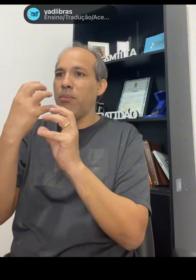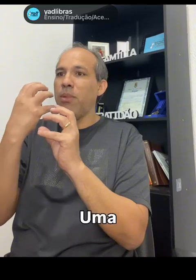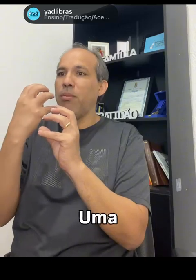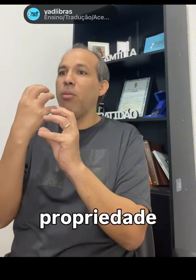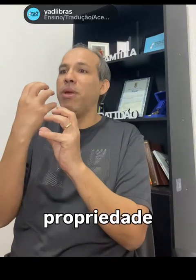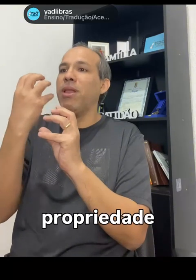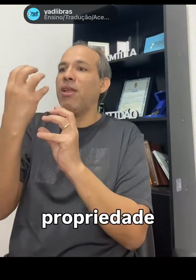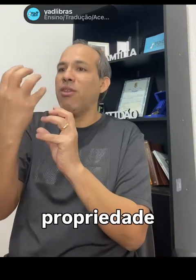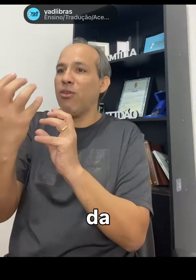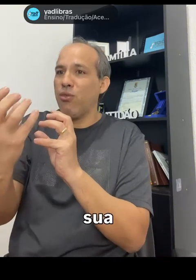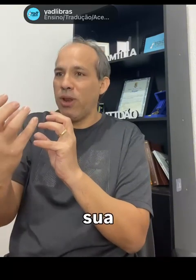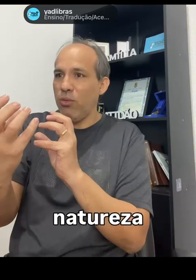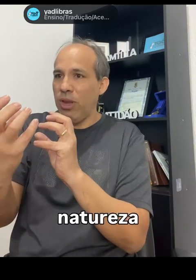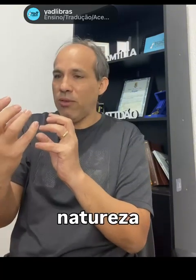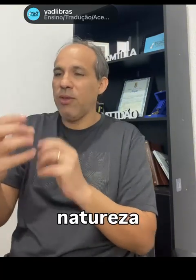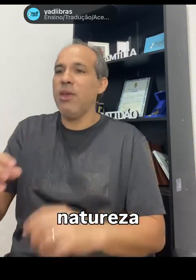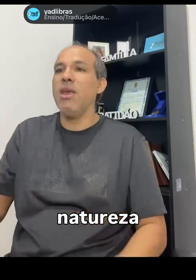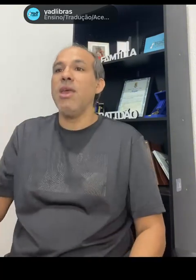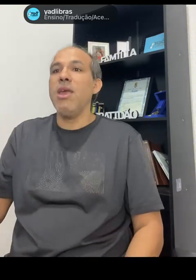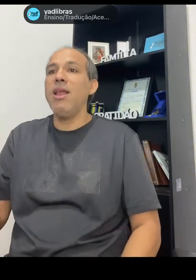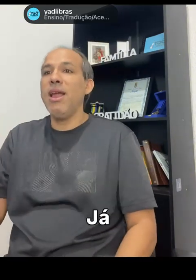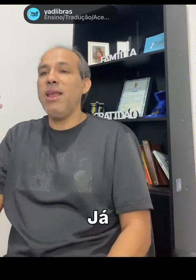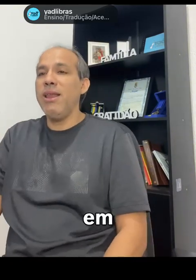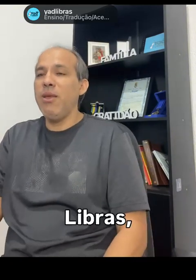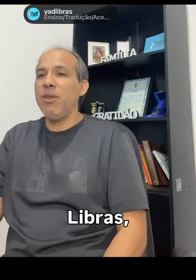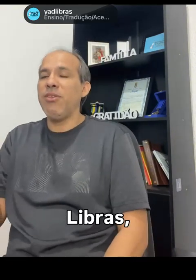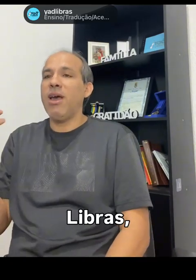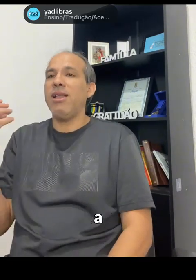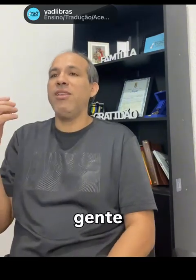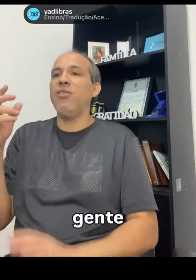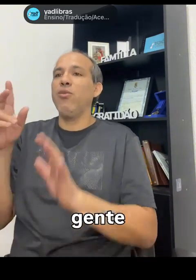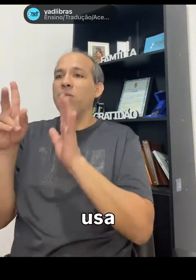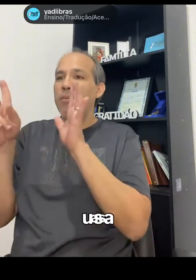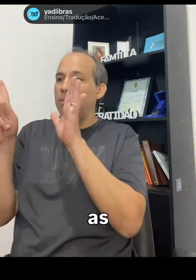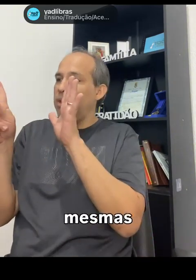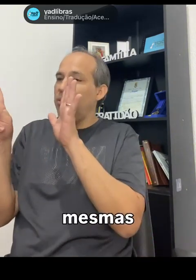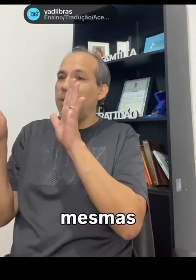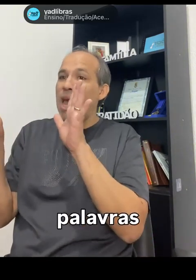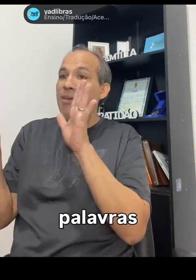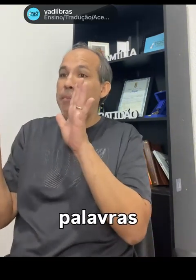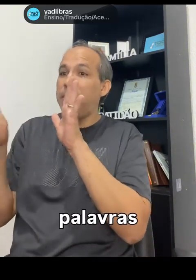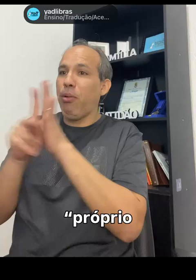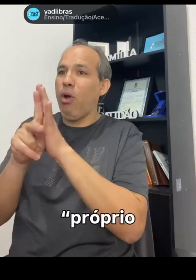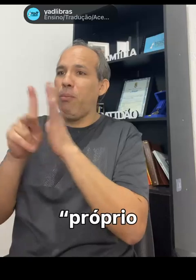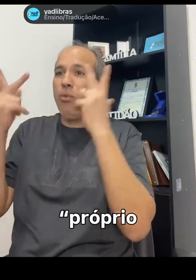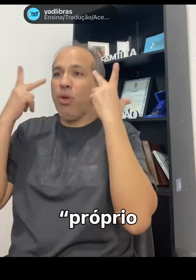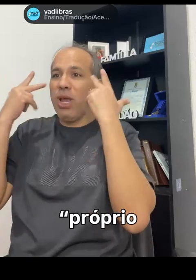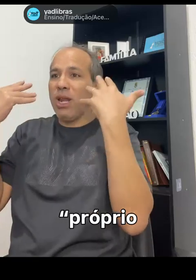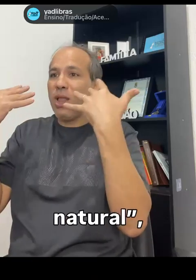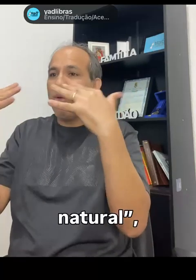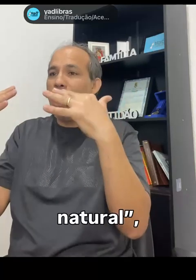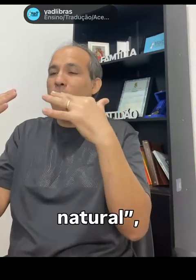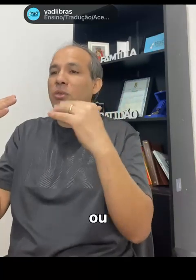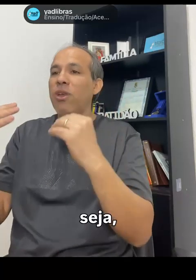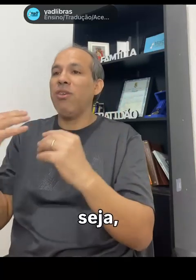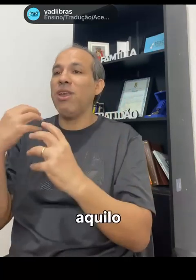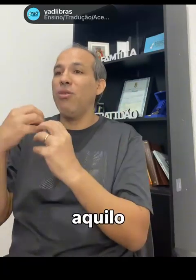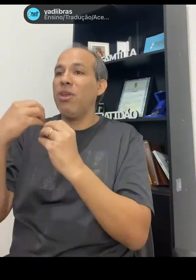uma propriedade da sua natureza. Já em Libras, a gente usa mesmo a palavra próprio natural, ou seja, aquilo que